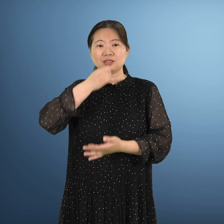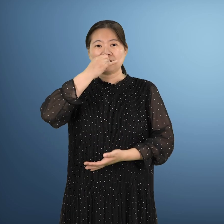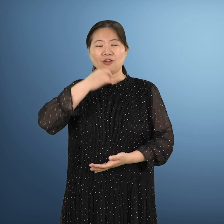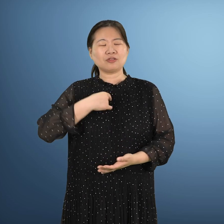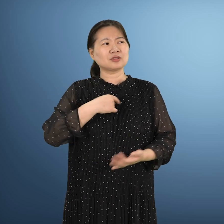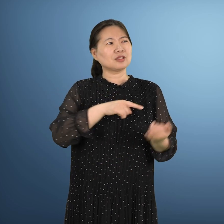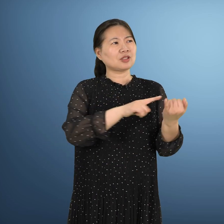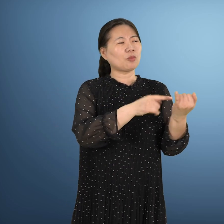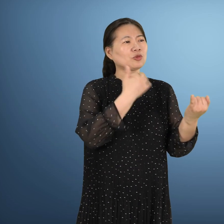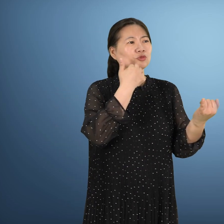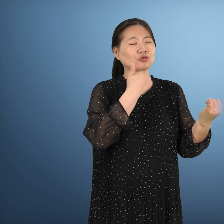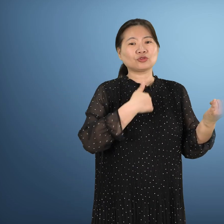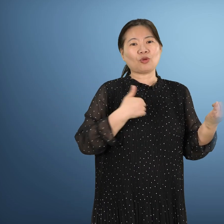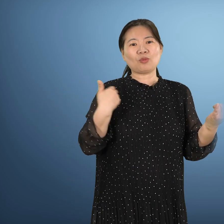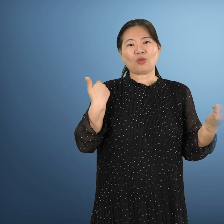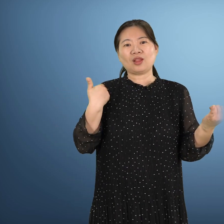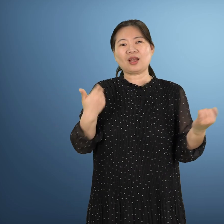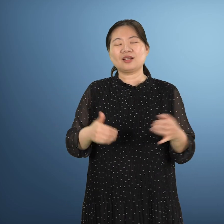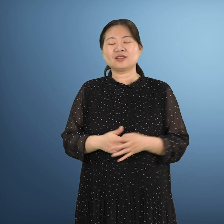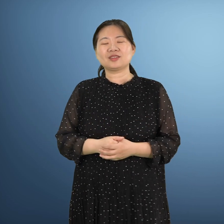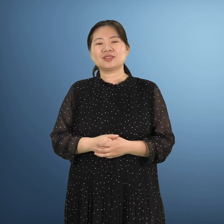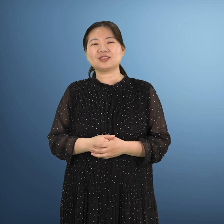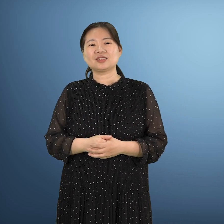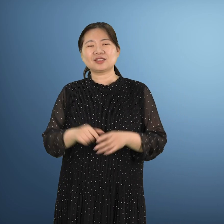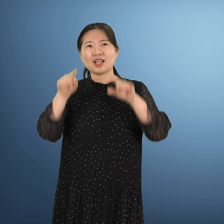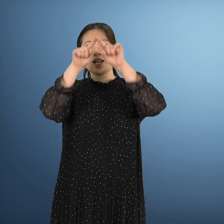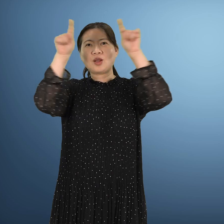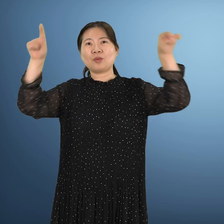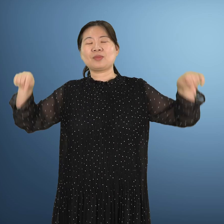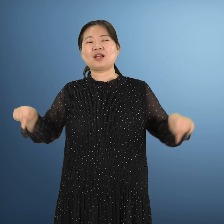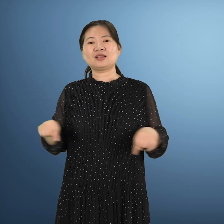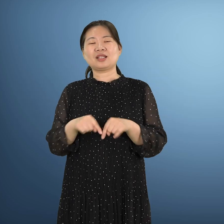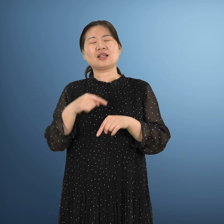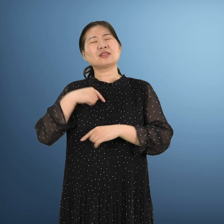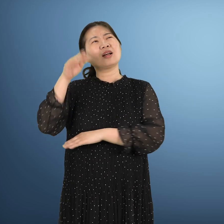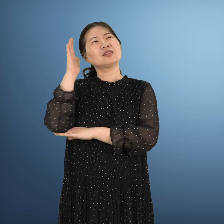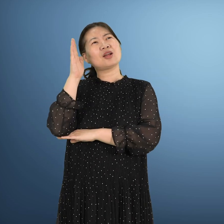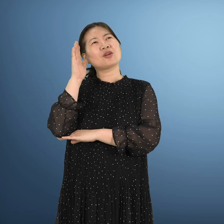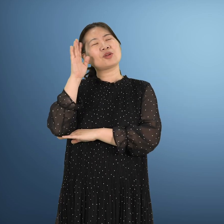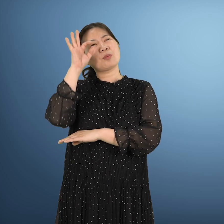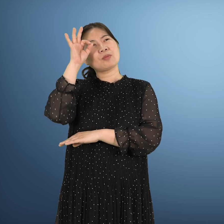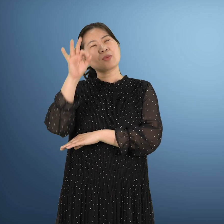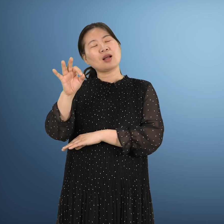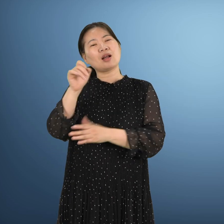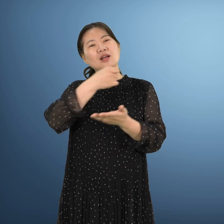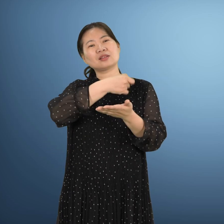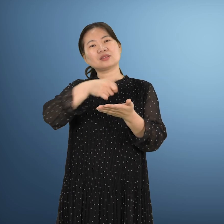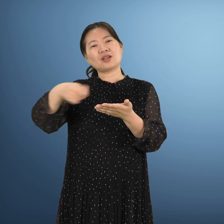몰라요. 이렇게 그 화면에다가 제 설교를 들으면서 썼더라고요.